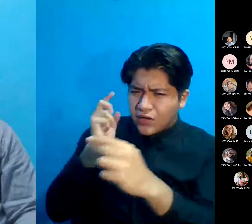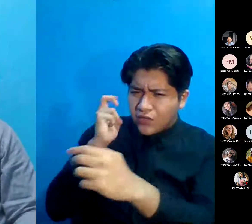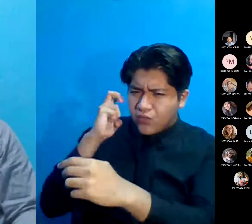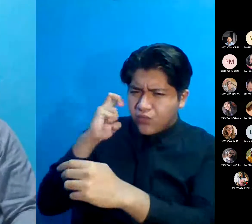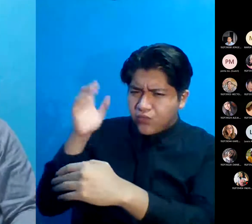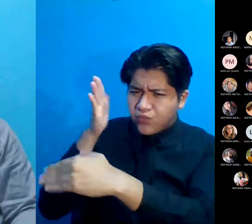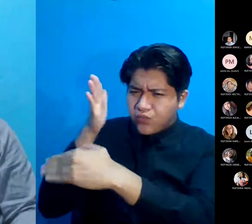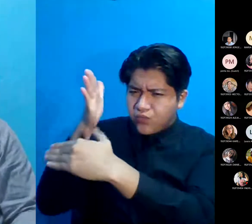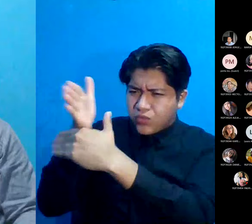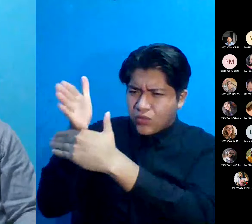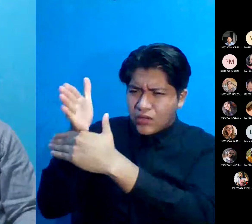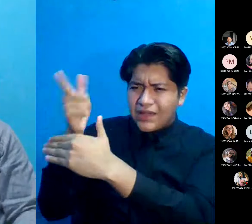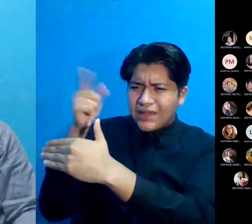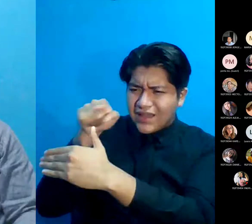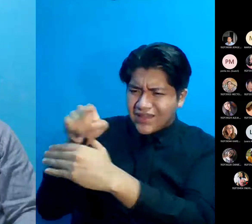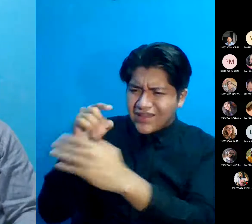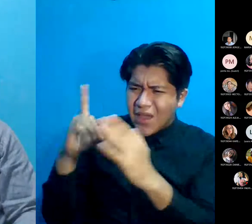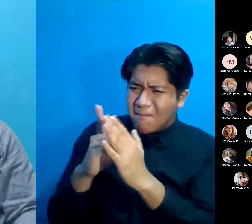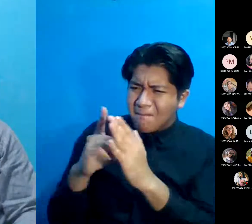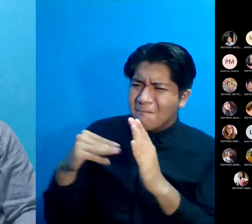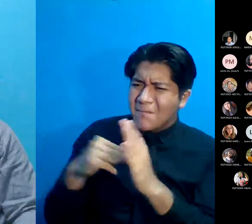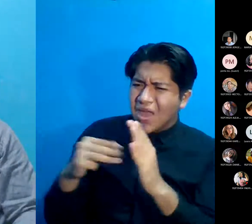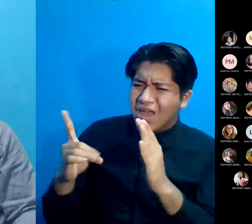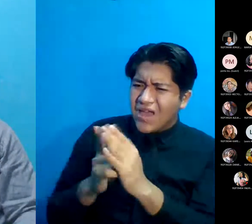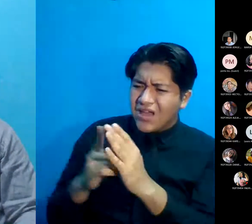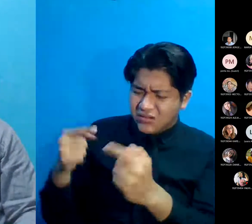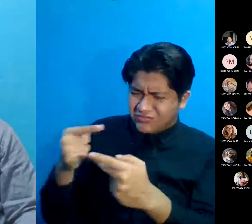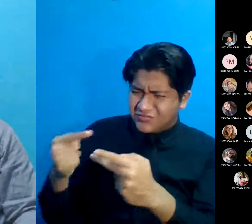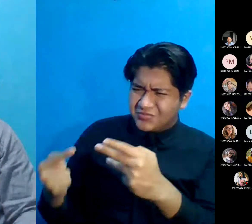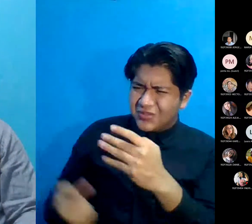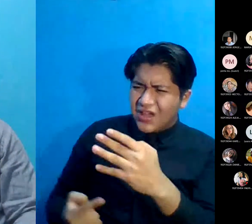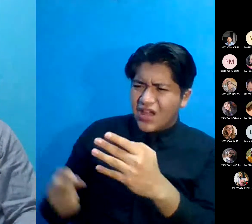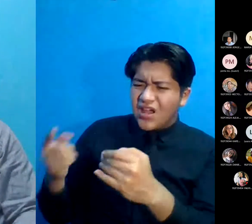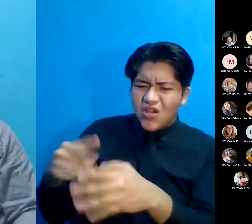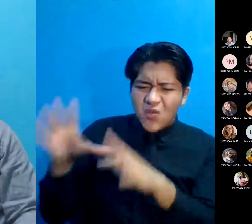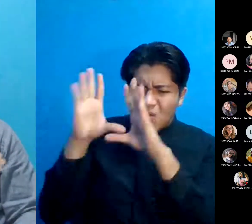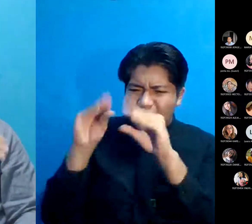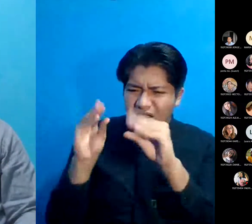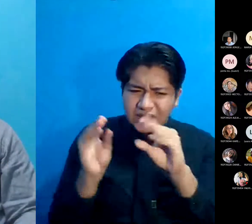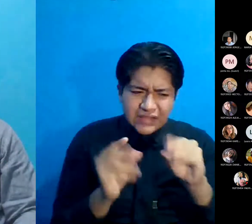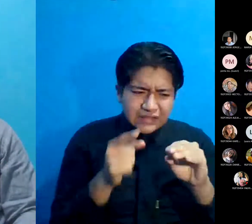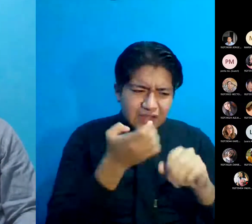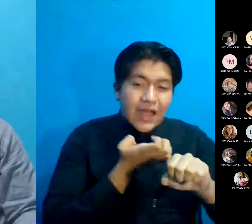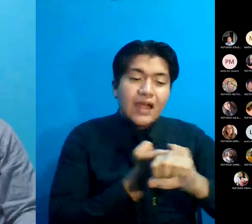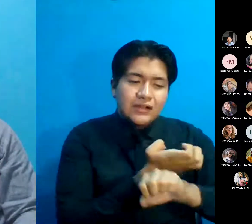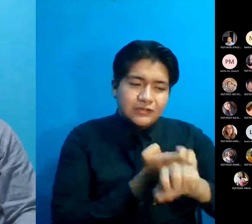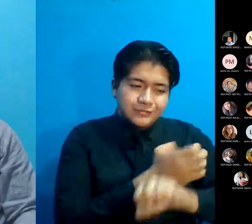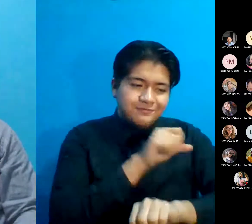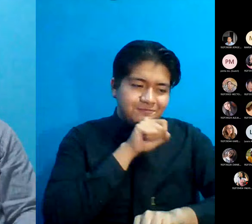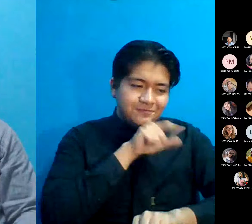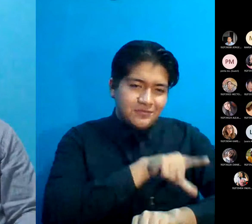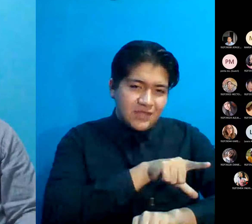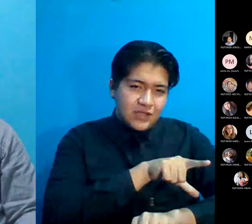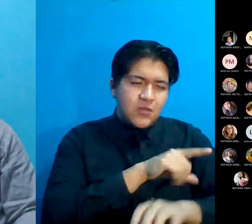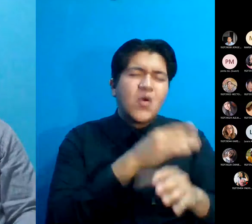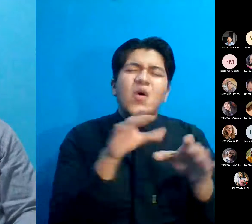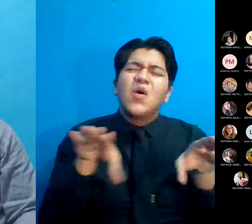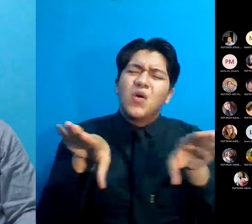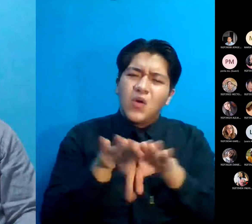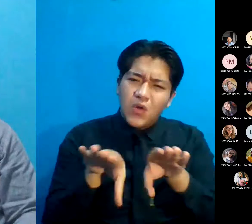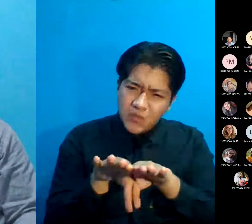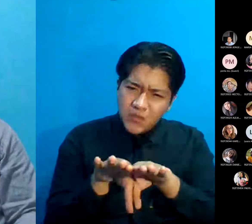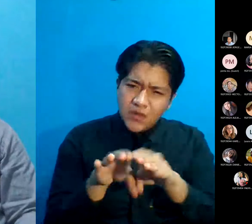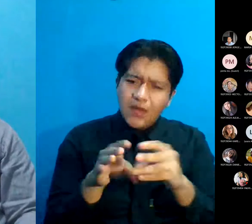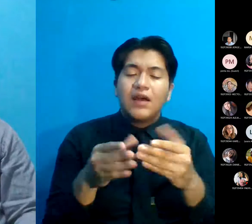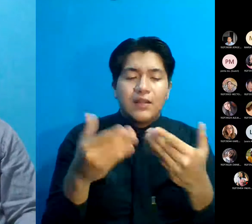métodos y que asimismo se pudieran transmitir a Estados Unidos, fundar algunos elementos asociativos,